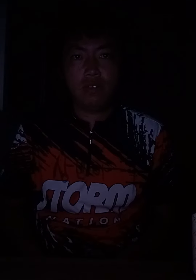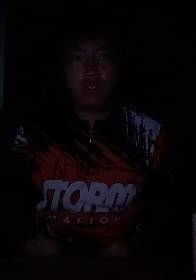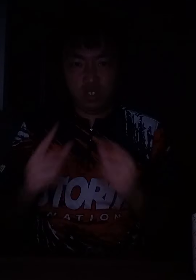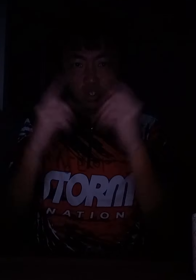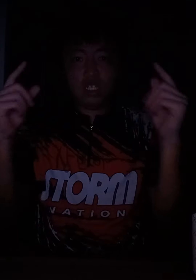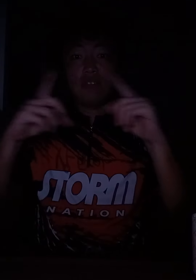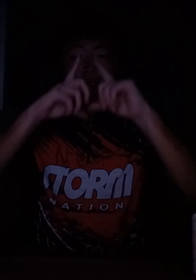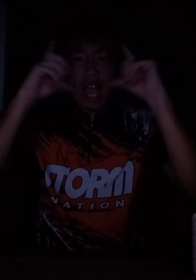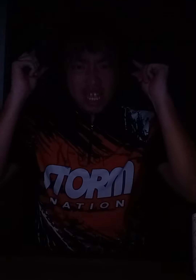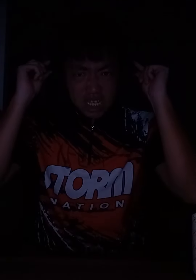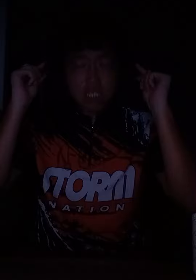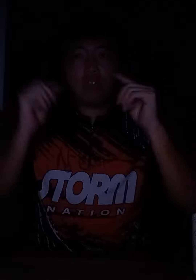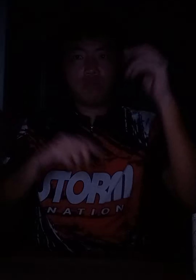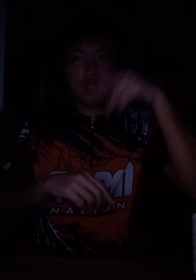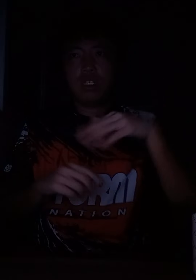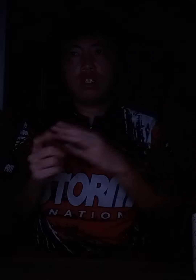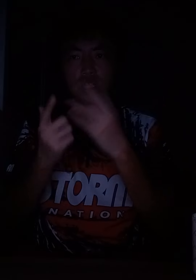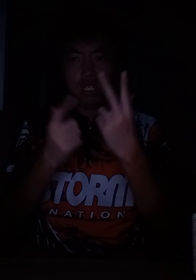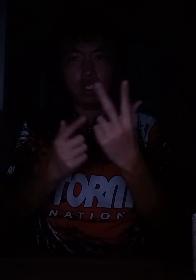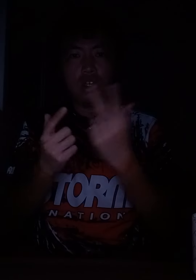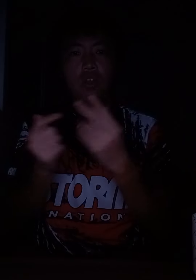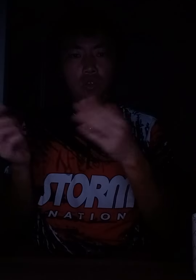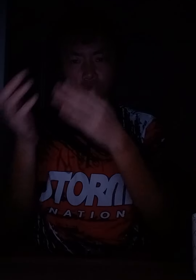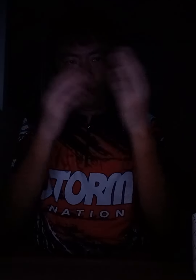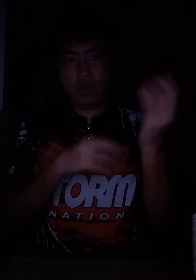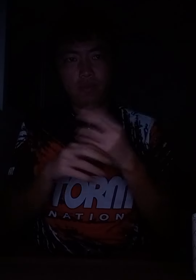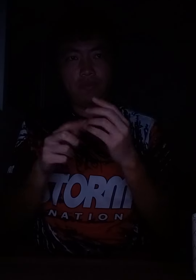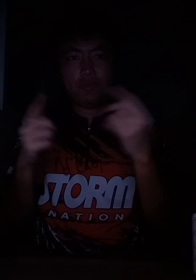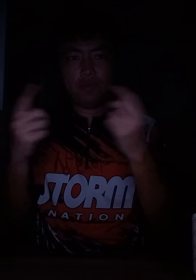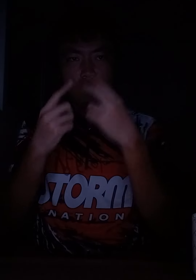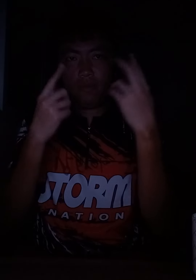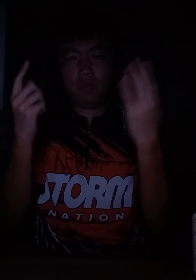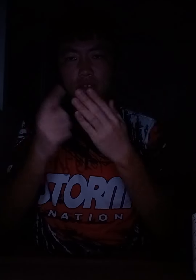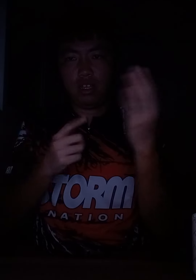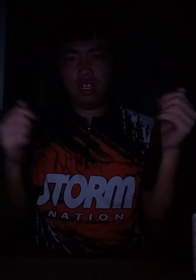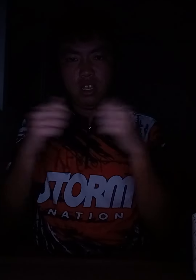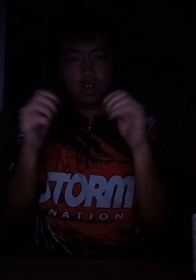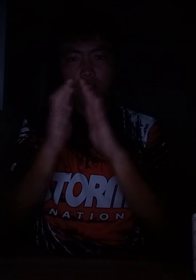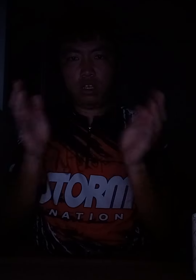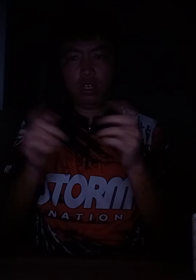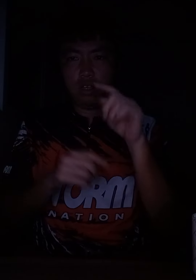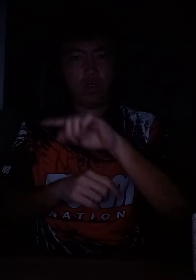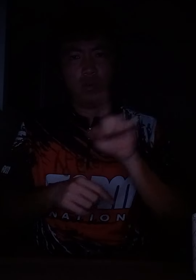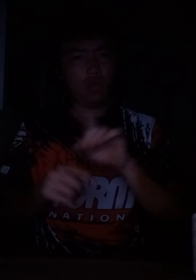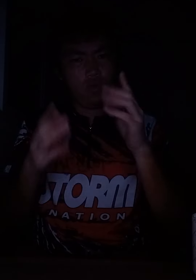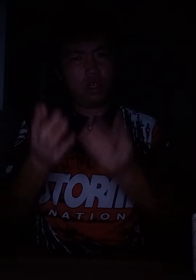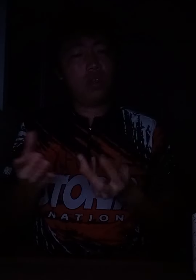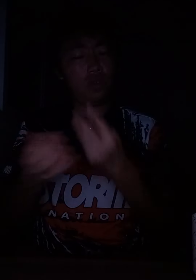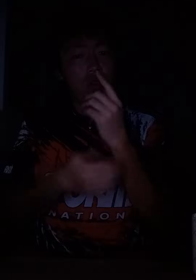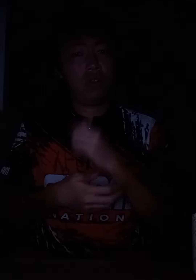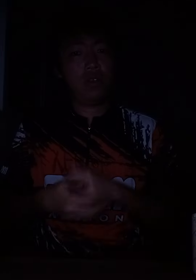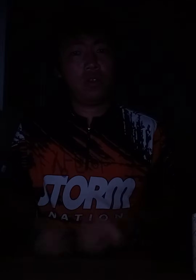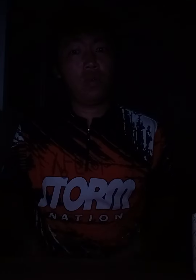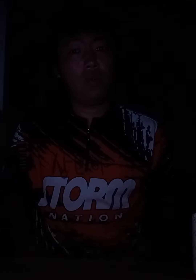대중교통에서 마스크 착용이 의무화된 지 석 달이 넘었는데 여전히 시비가 끊이지 않고 있습니다. 이번에는 열차 안에서